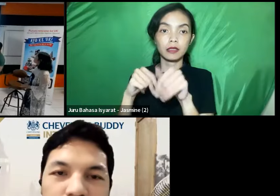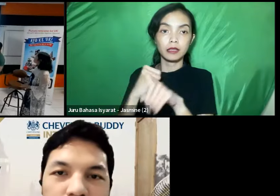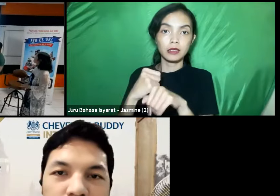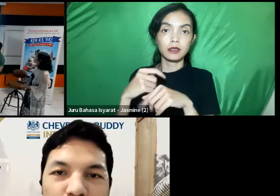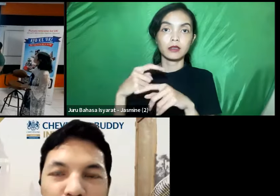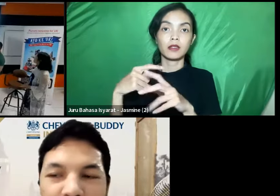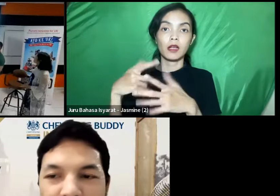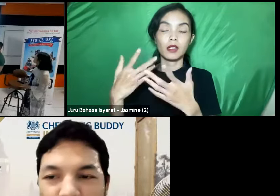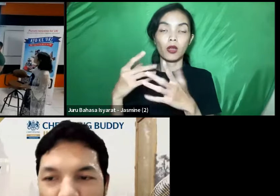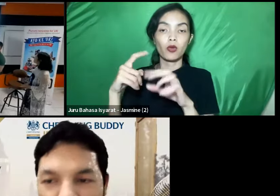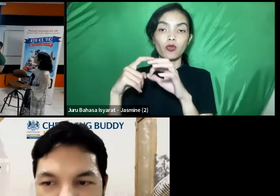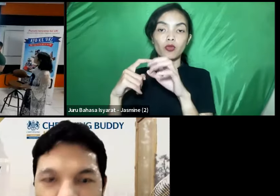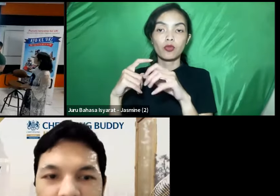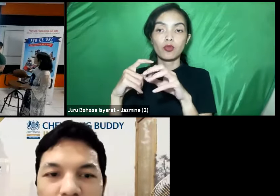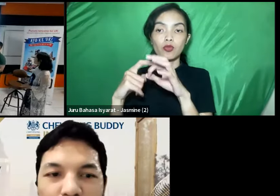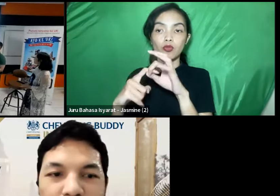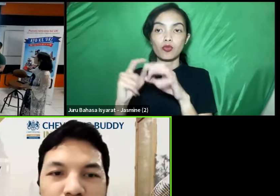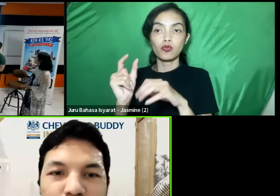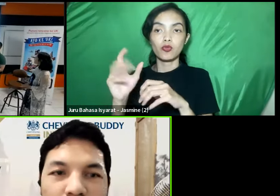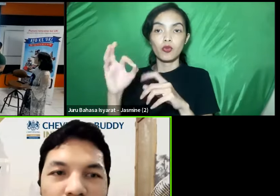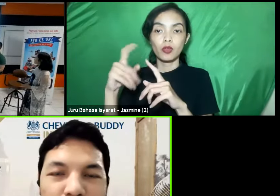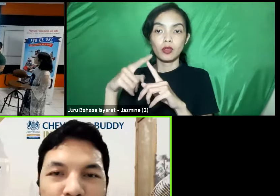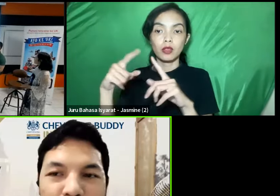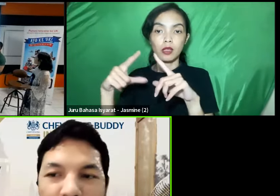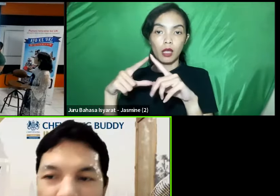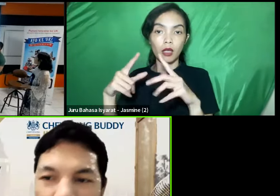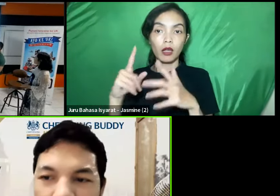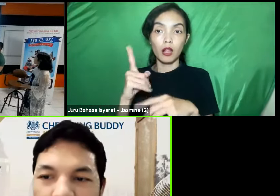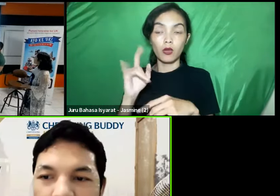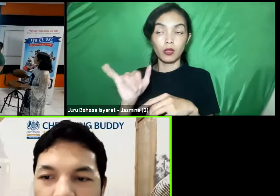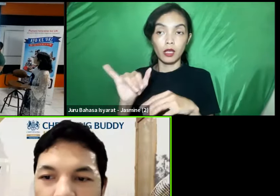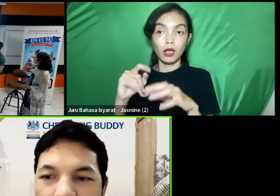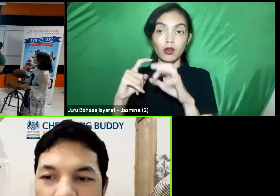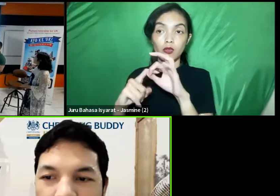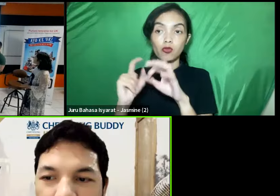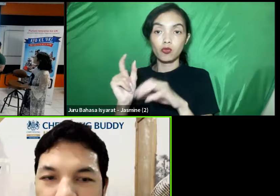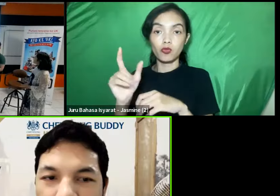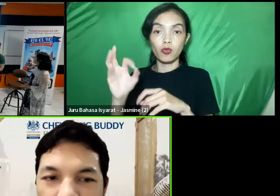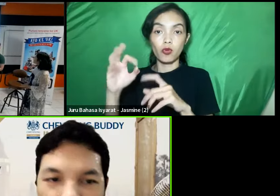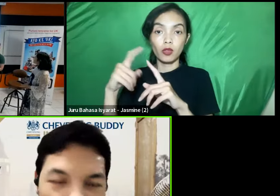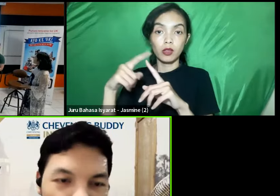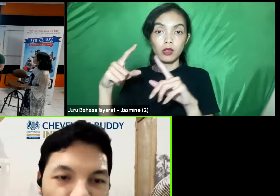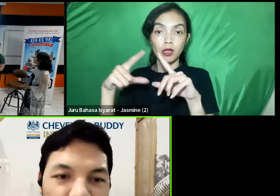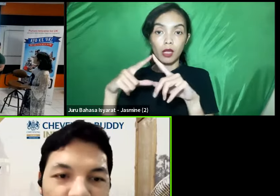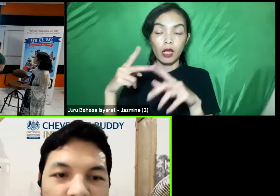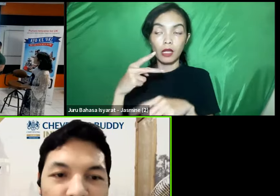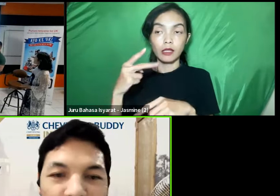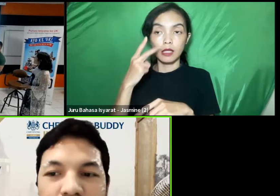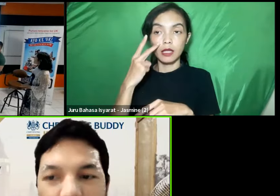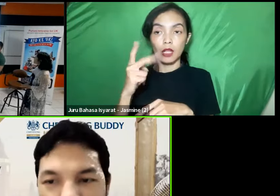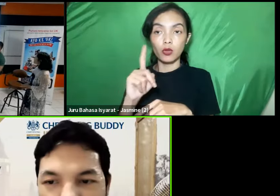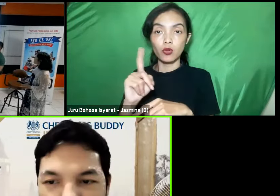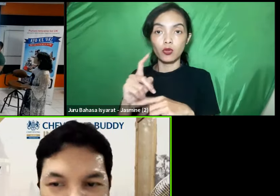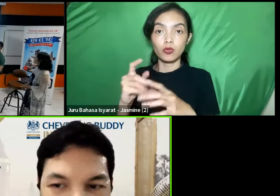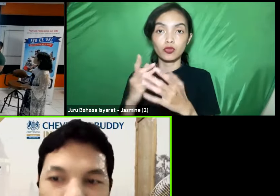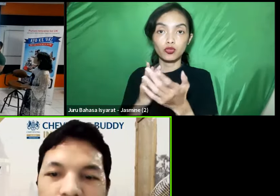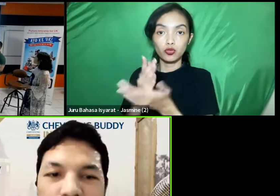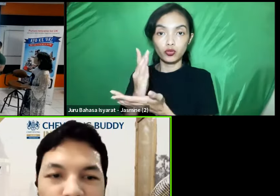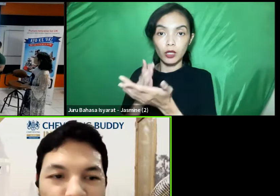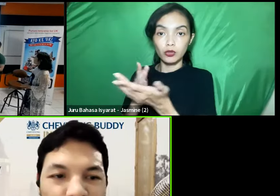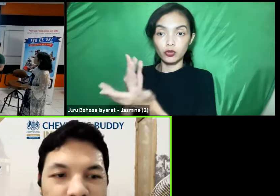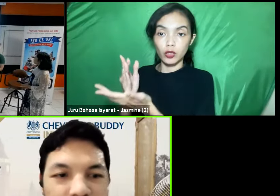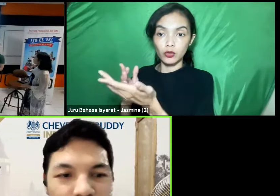nanti berbasis kuota Apakah juga akan dipertimbangkan eh dari sisi sektoral atau major yang kita